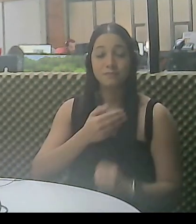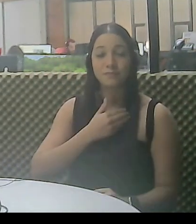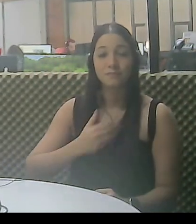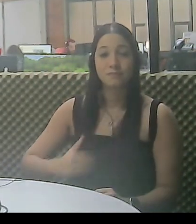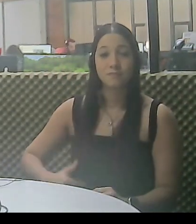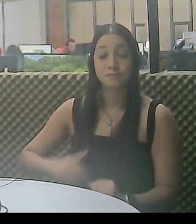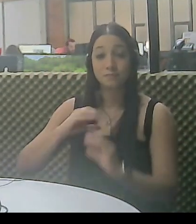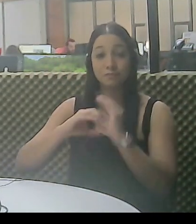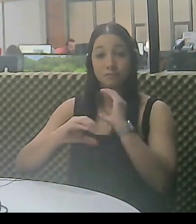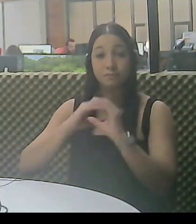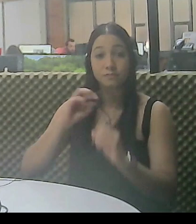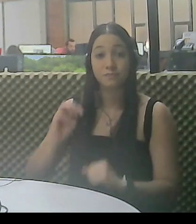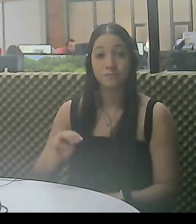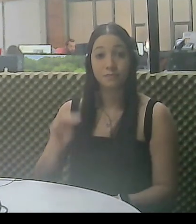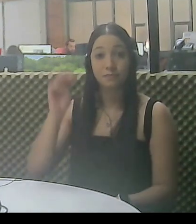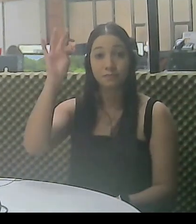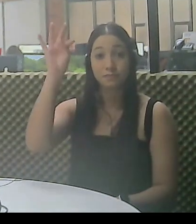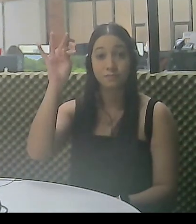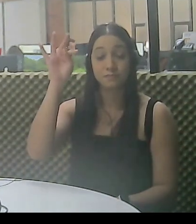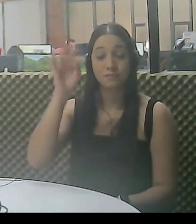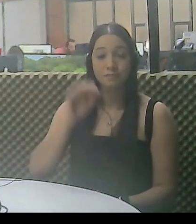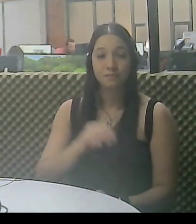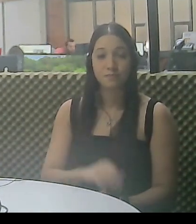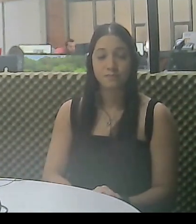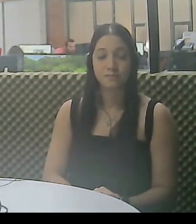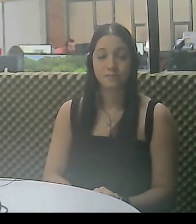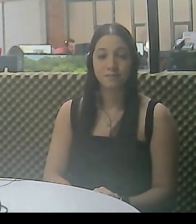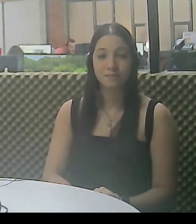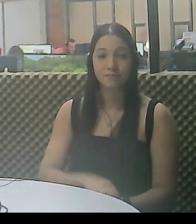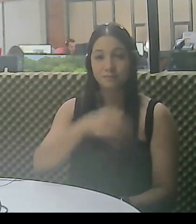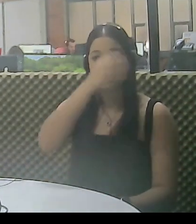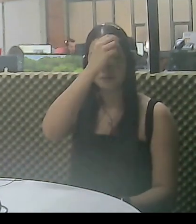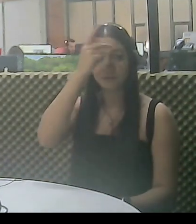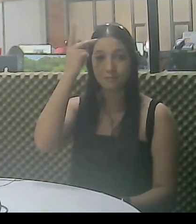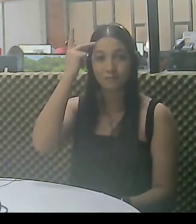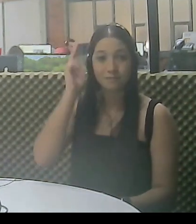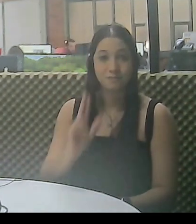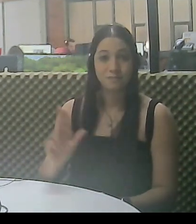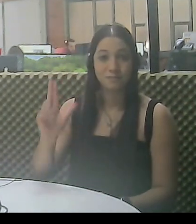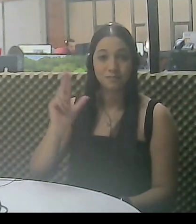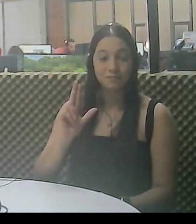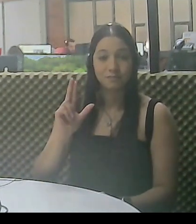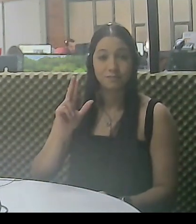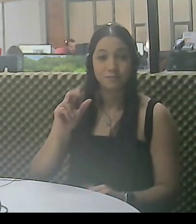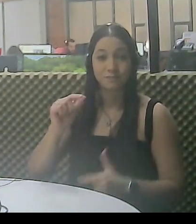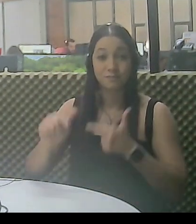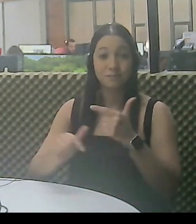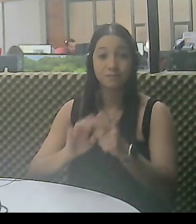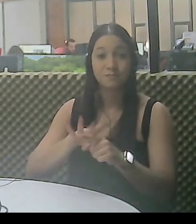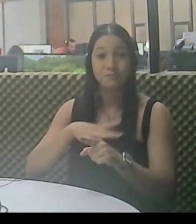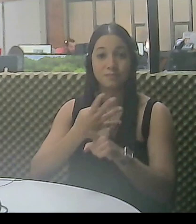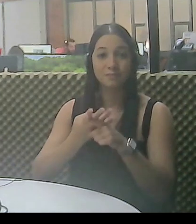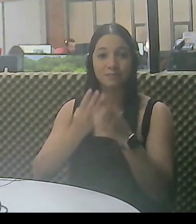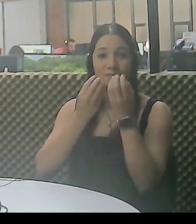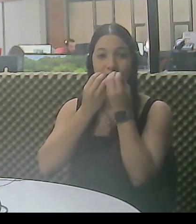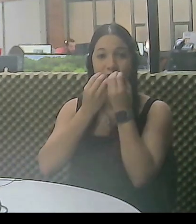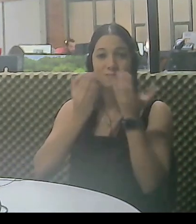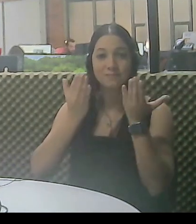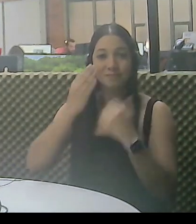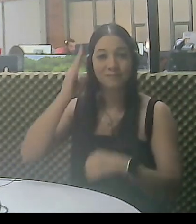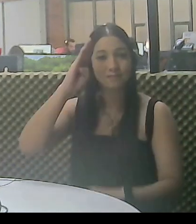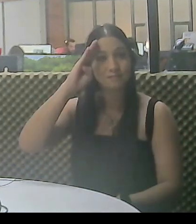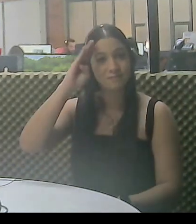Secretário Municipal de Governo e Comunicação, Marco Túlio de Castro Kalimann. Prefeitura de Uberlândia. Fazer